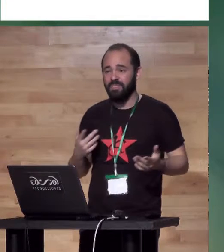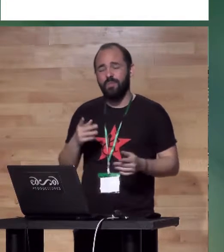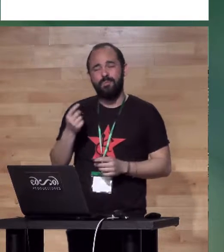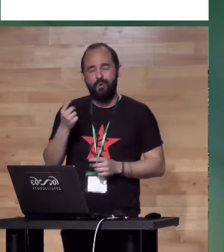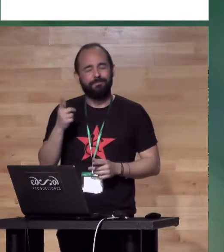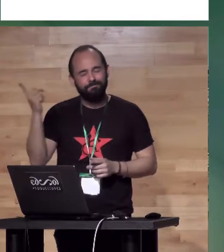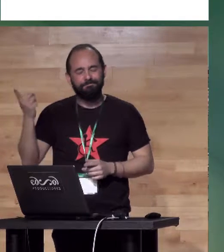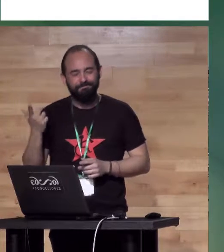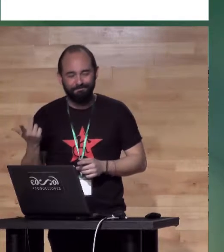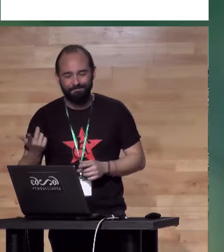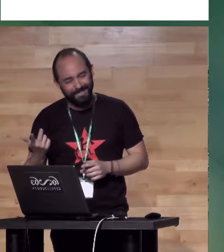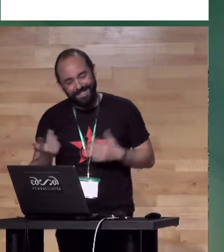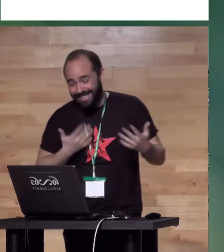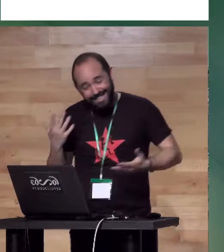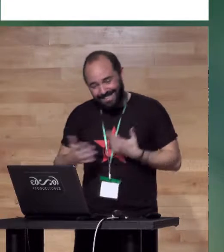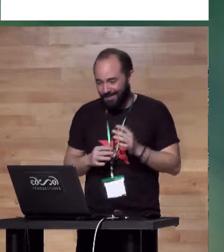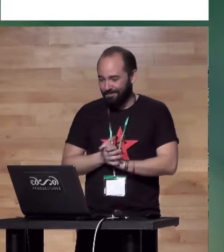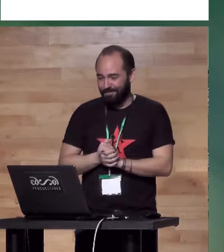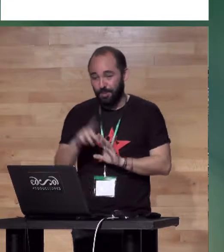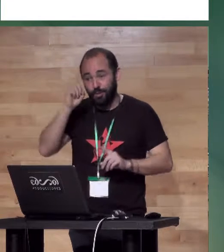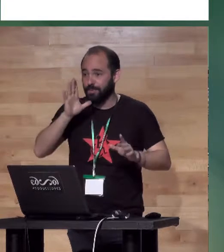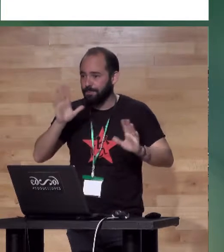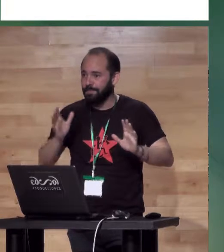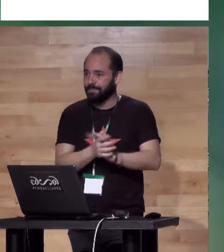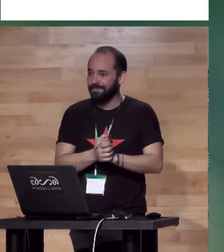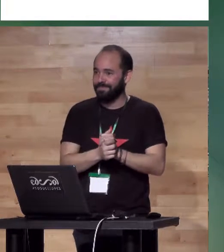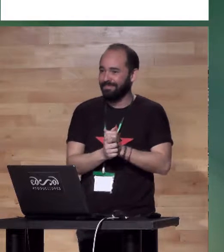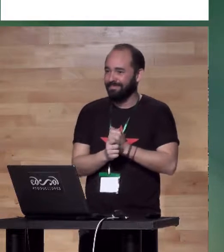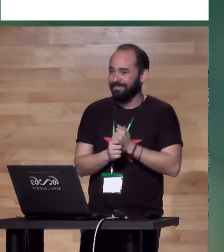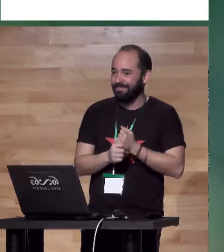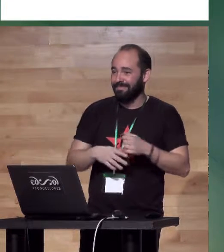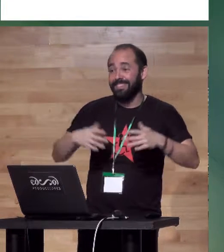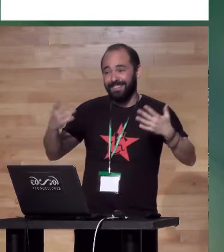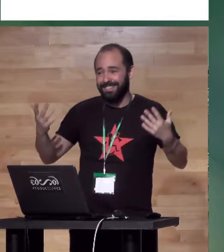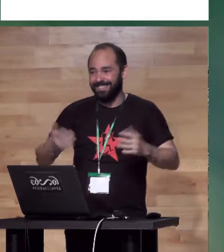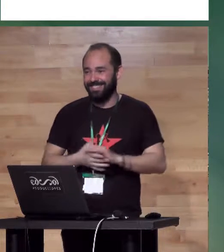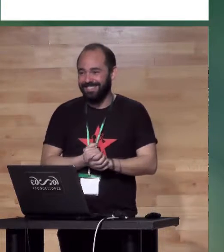Porque había que esperar unos 50 años para ver el guión. Entonces, no sé si...